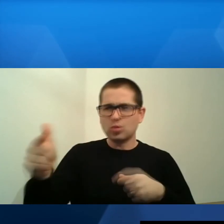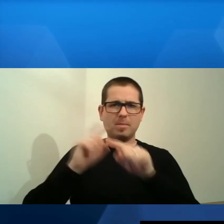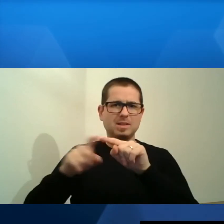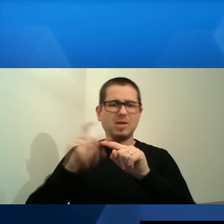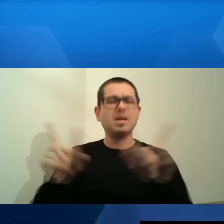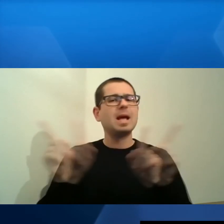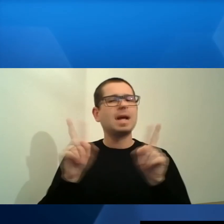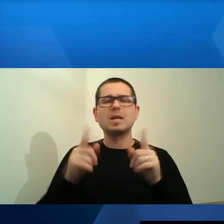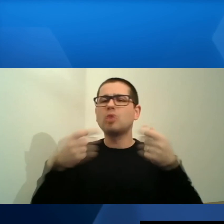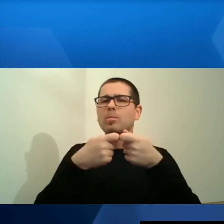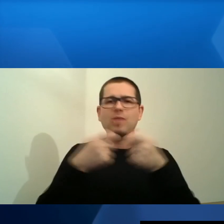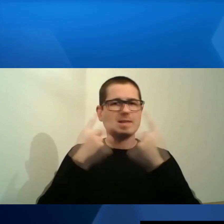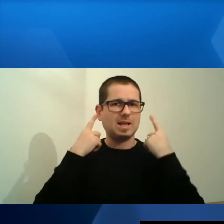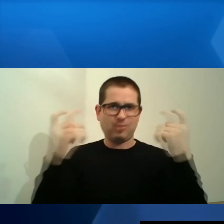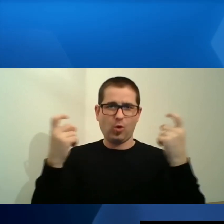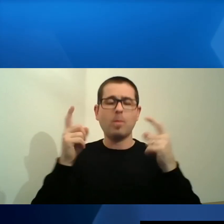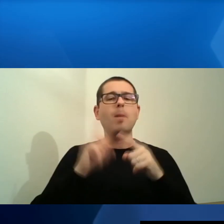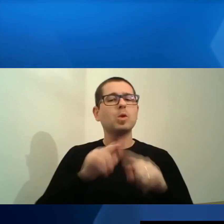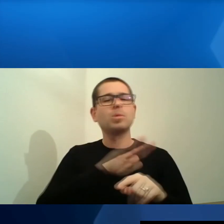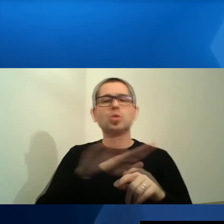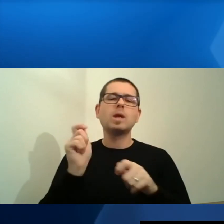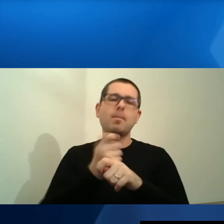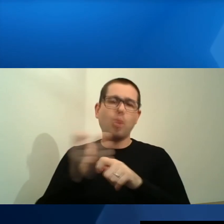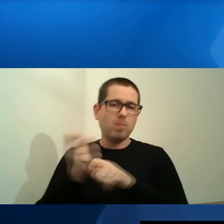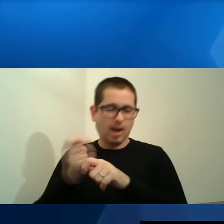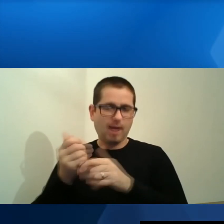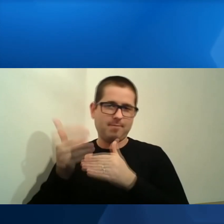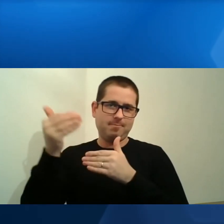zvočne. Potem pa se vse popravi slej ko prej.